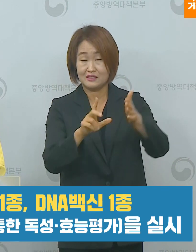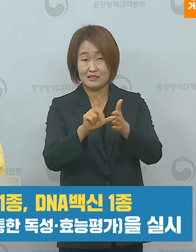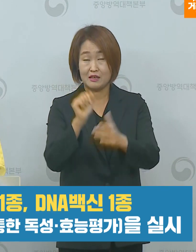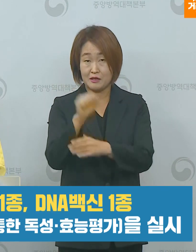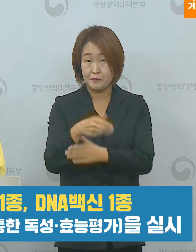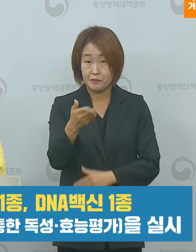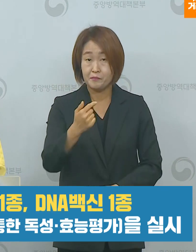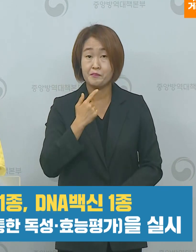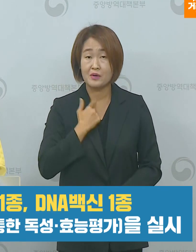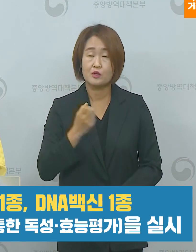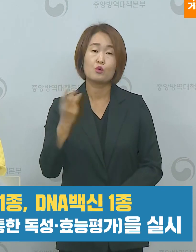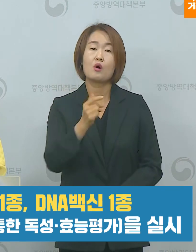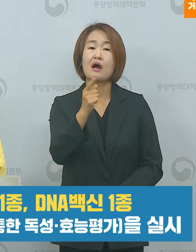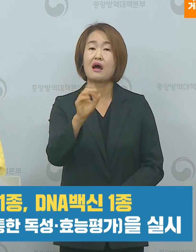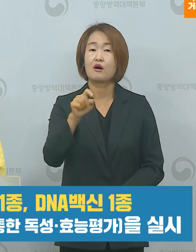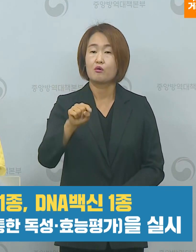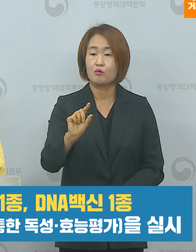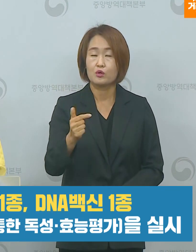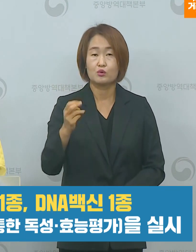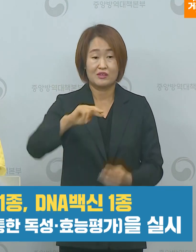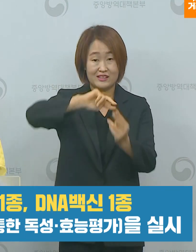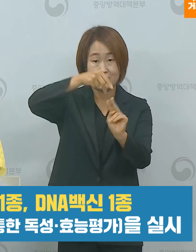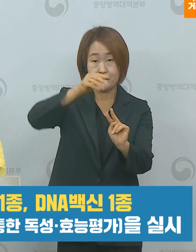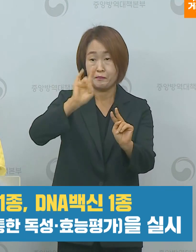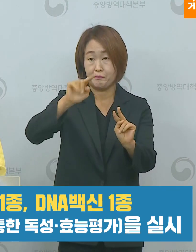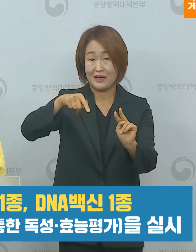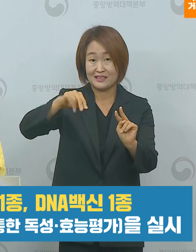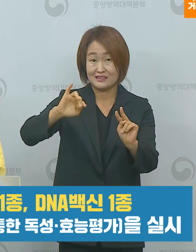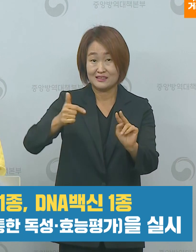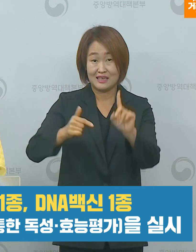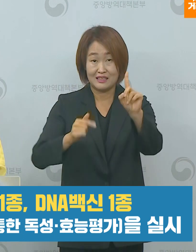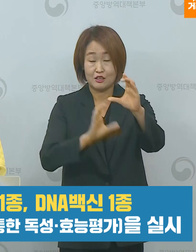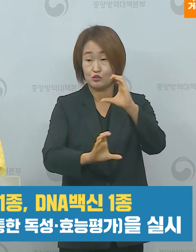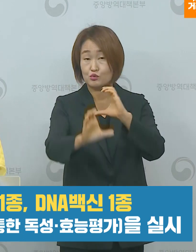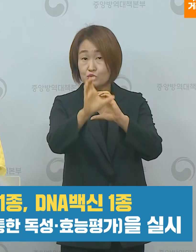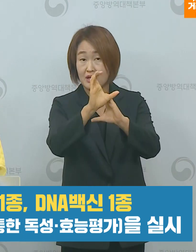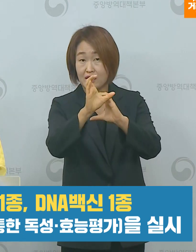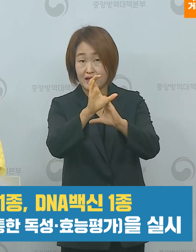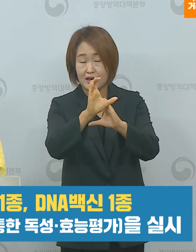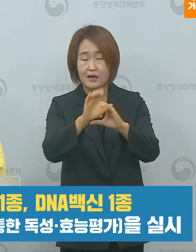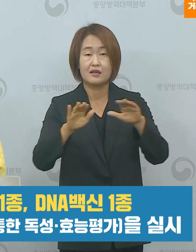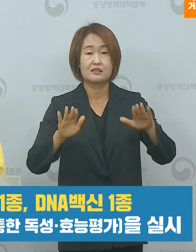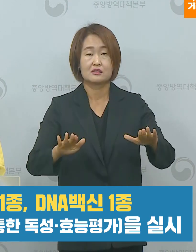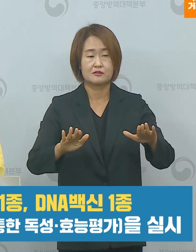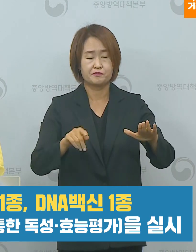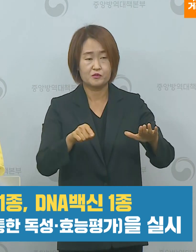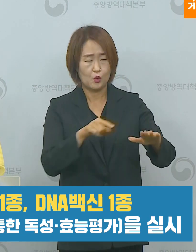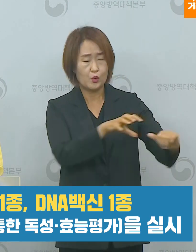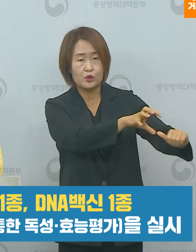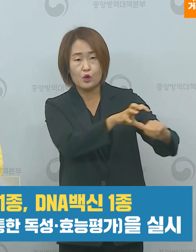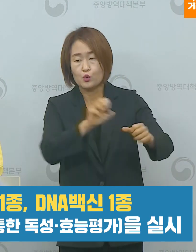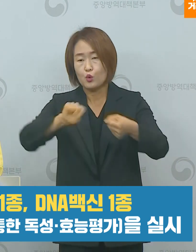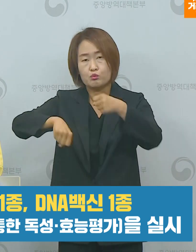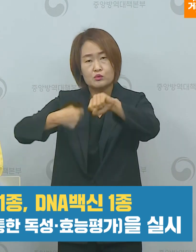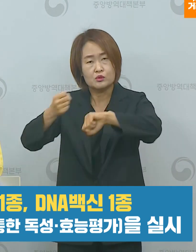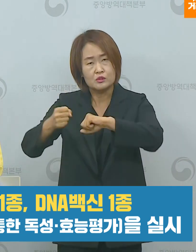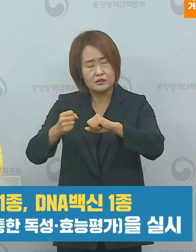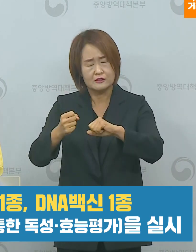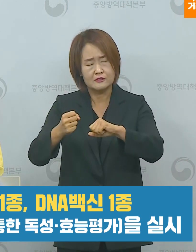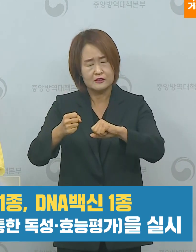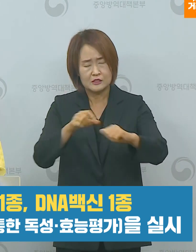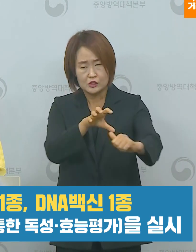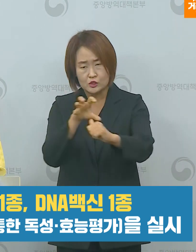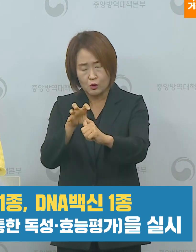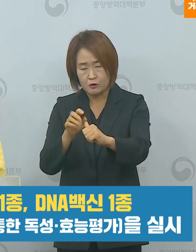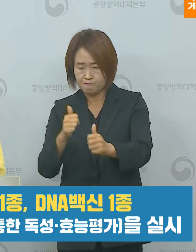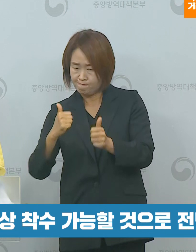합성항원 백신 한 종 그리고 DNA 백신 추가로 한 종도 현재는 동물 실험을 통한 독성 효능을 실시하고